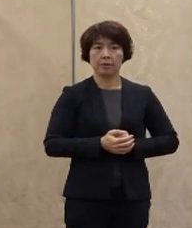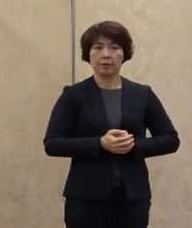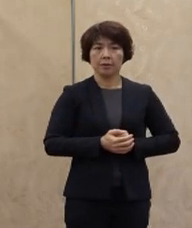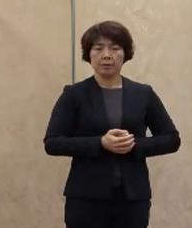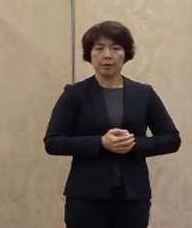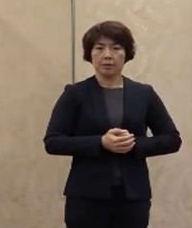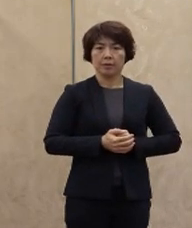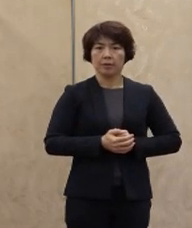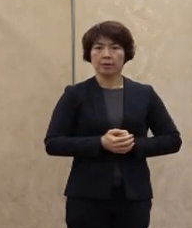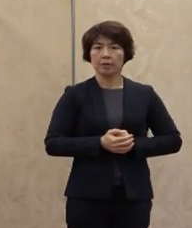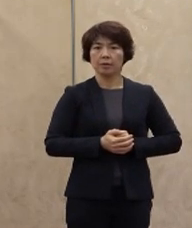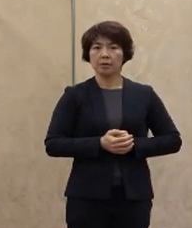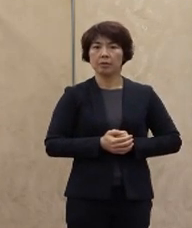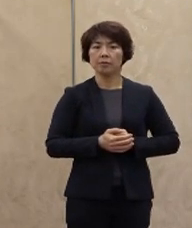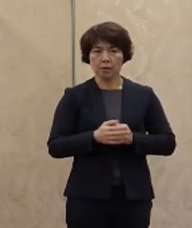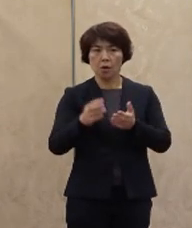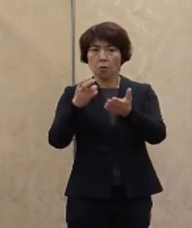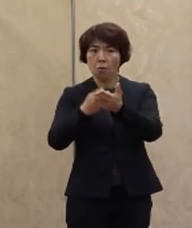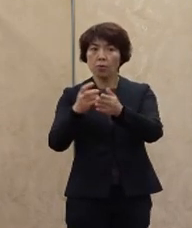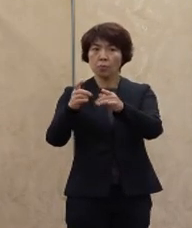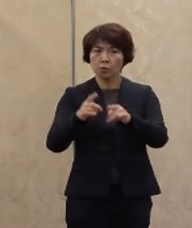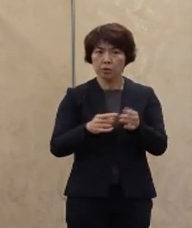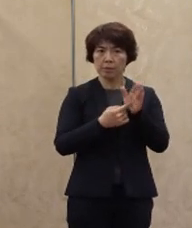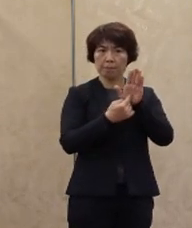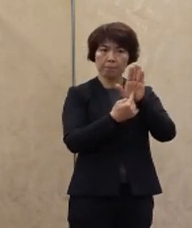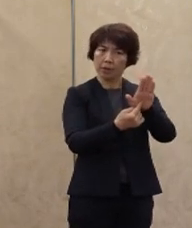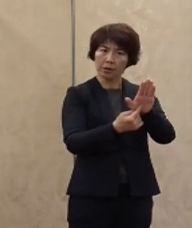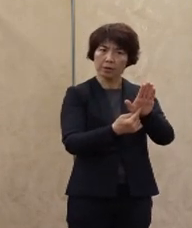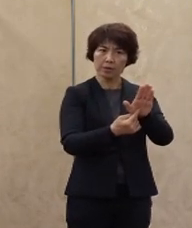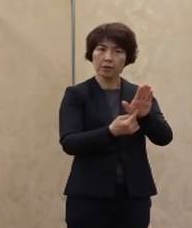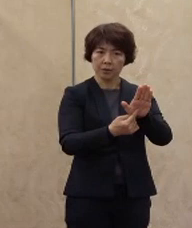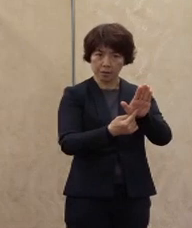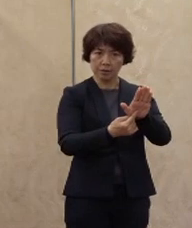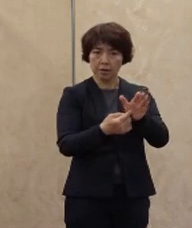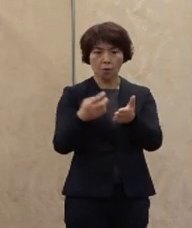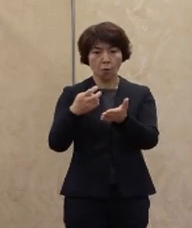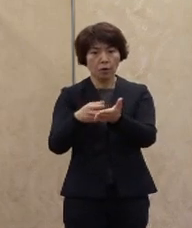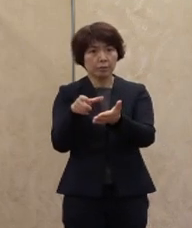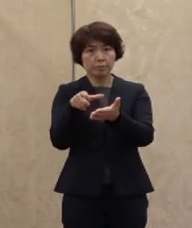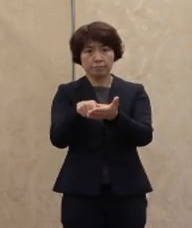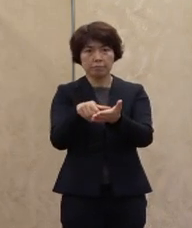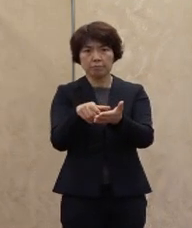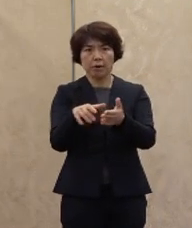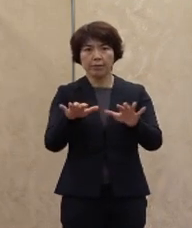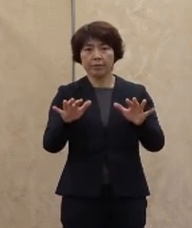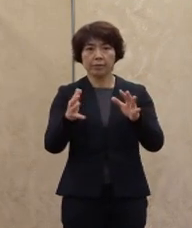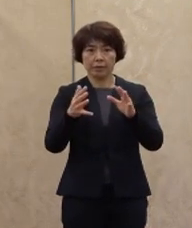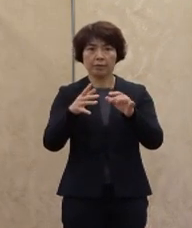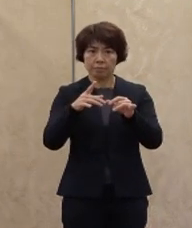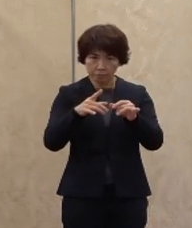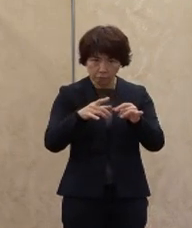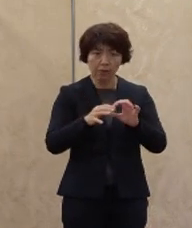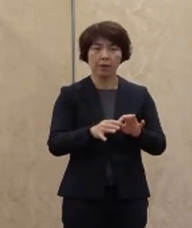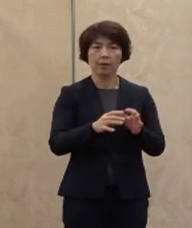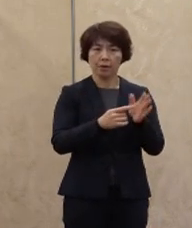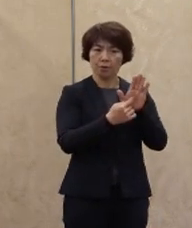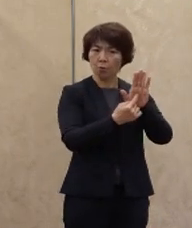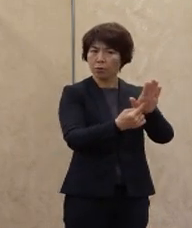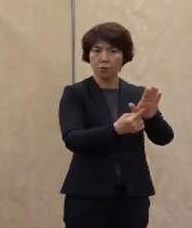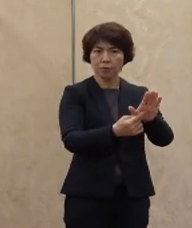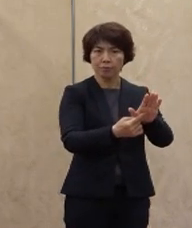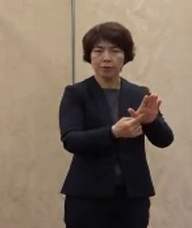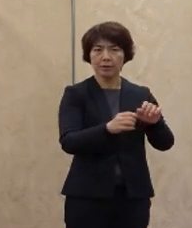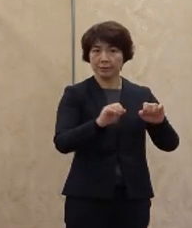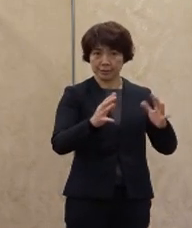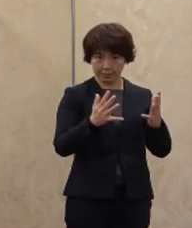ので、これによって何か公表するということはないだろうと、法律の規定にないわけですから、公表にはならないんだろうなというふうには思います